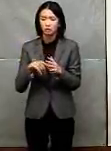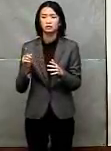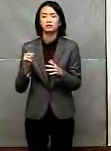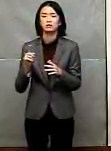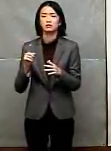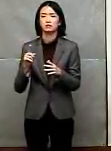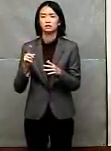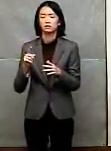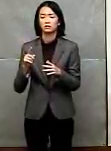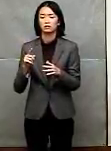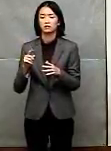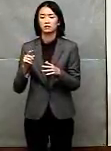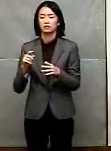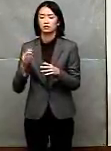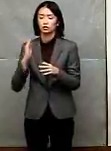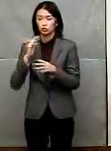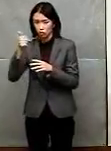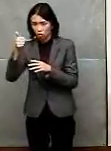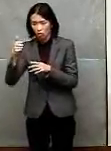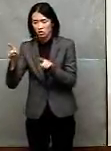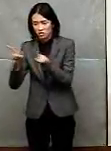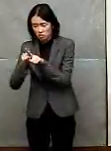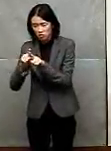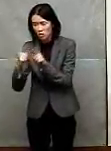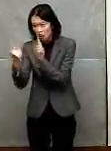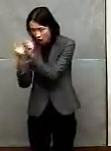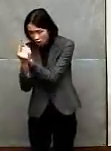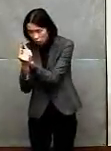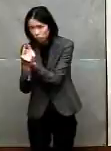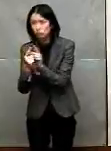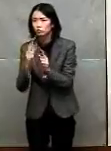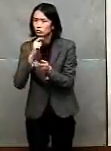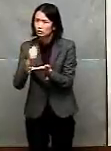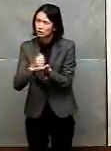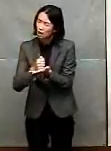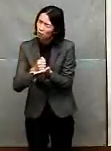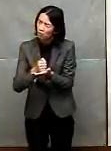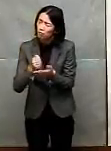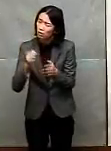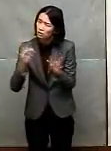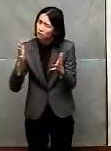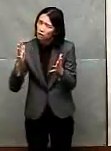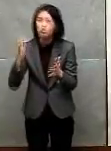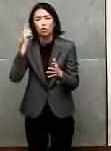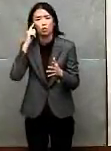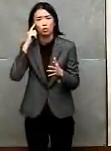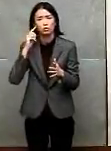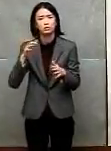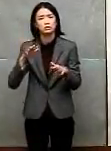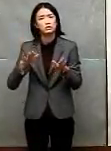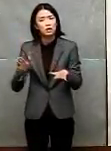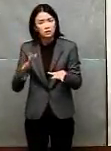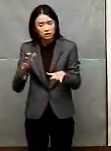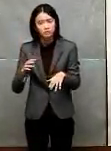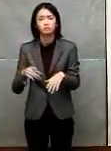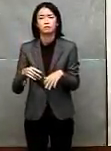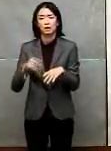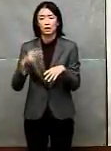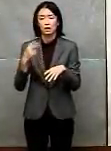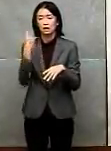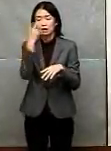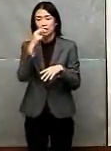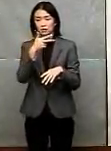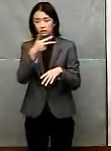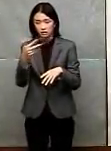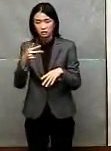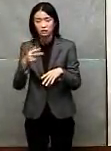一緒にこうお会いになって感動されたりという機会も少なかったのかと思うんですけれども、最近になって二階幹事長ですとかお会いになれる